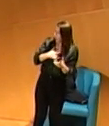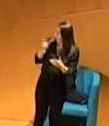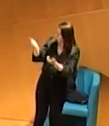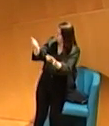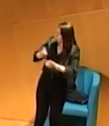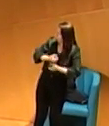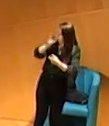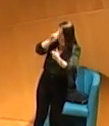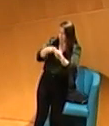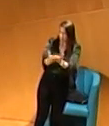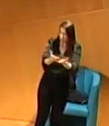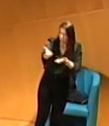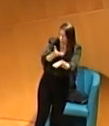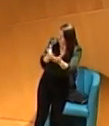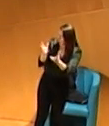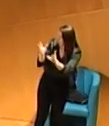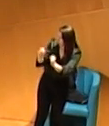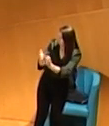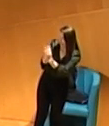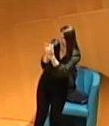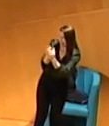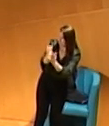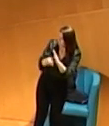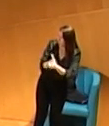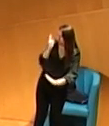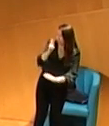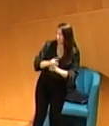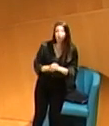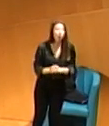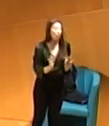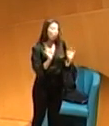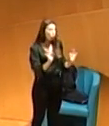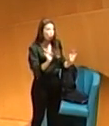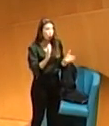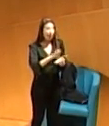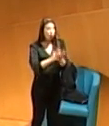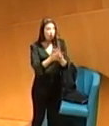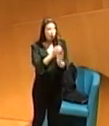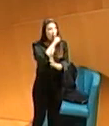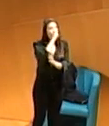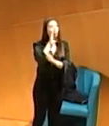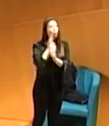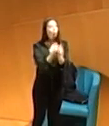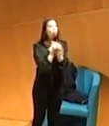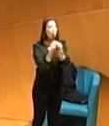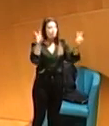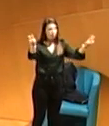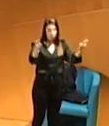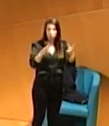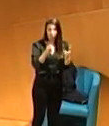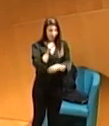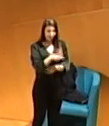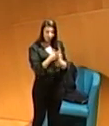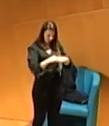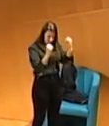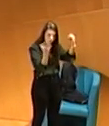en parlez. Et j'aimerais bien que vous en disiez deux mots. Parce qu'en fait, dans notre association Parents Ensemble, c'est une association qui accueille tous